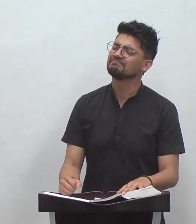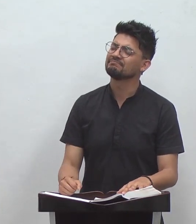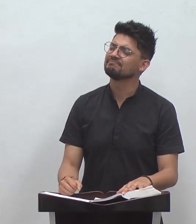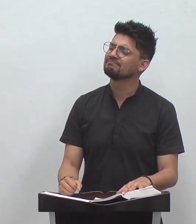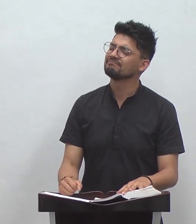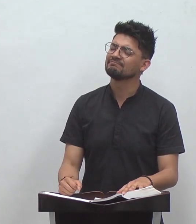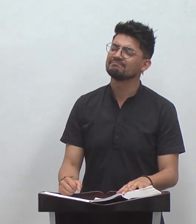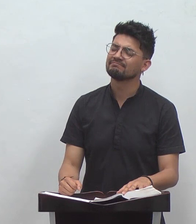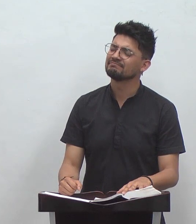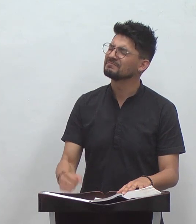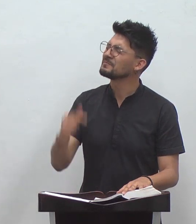Padre, Señor,